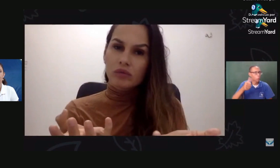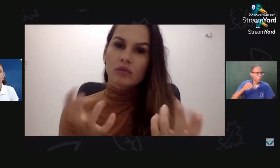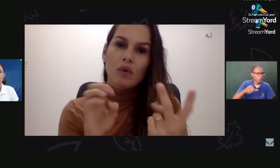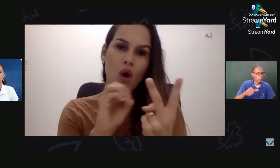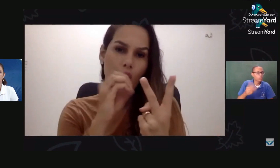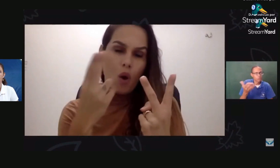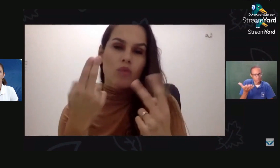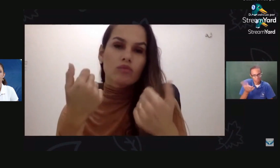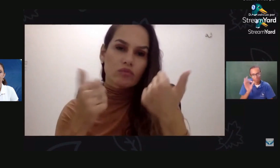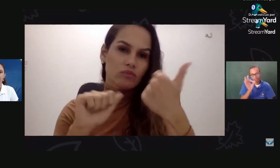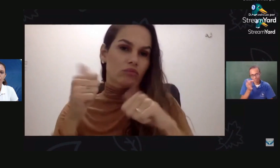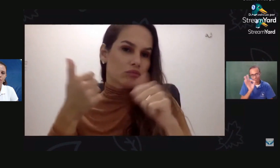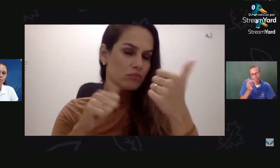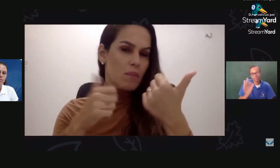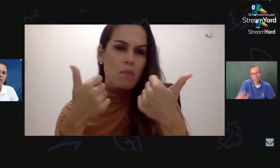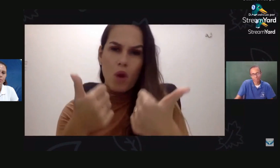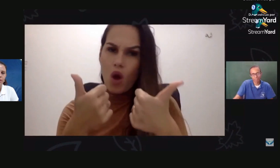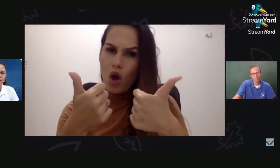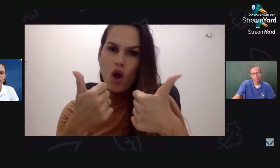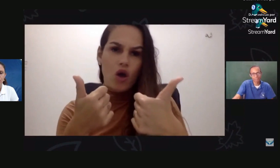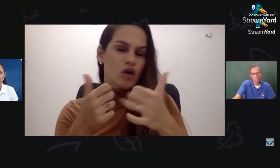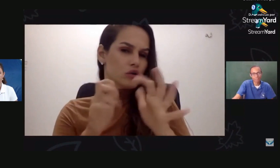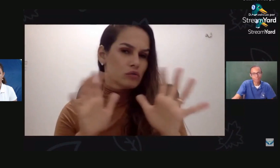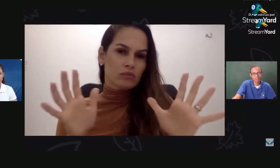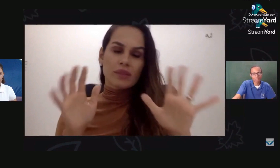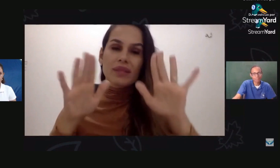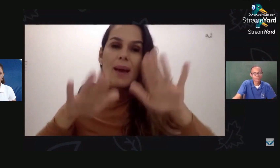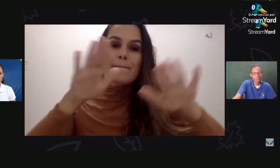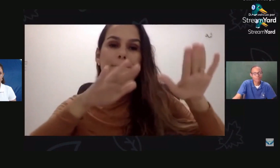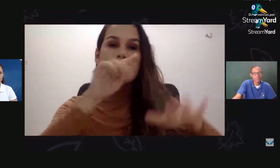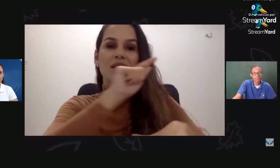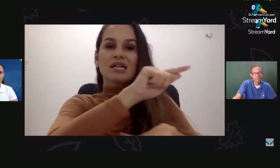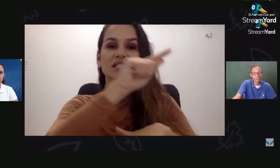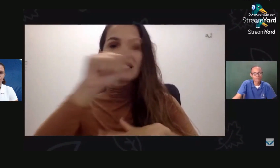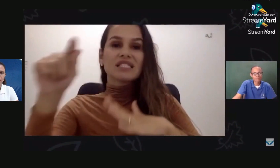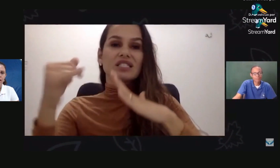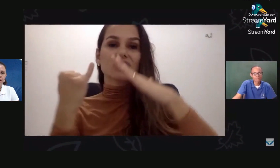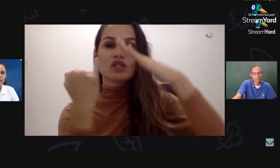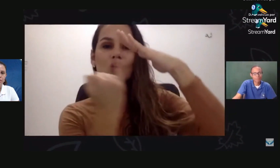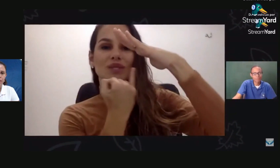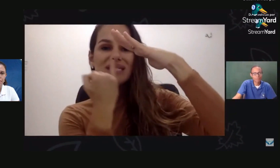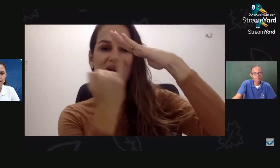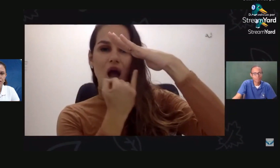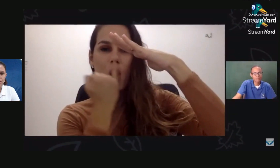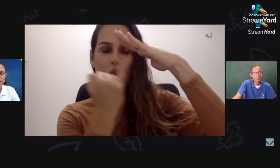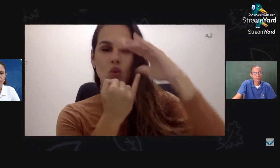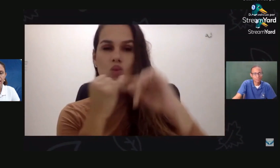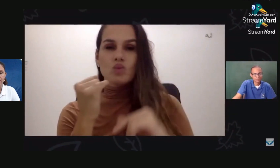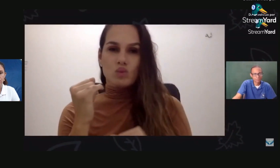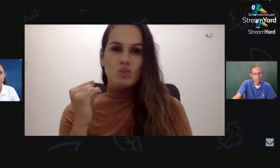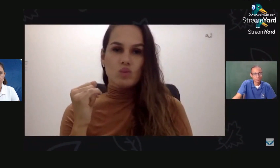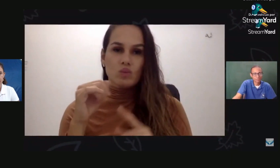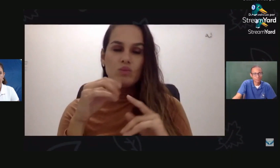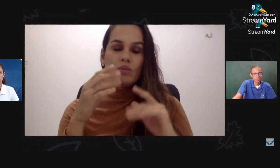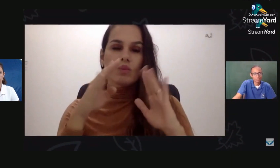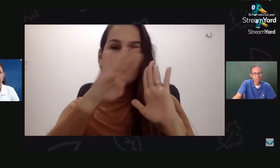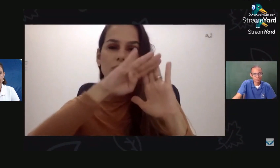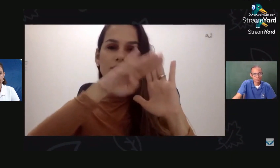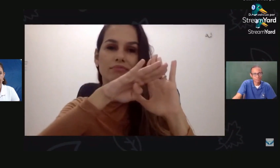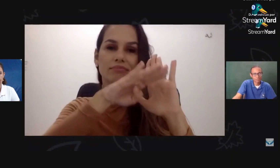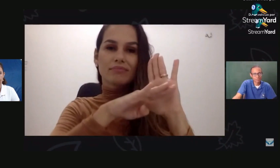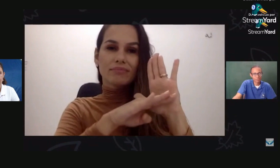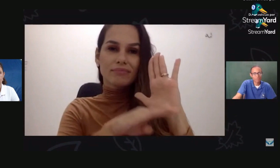sim a gente chama se é bom, se é ruim, a gente analisa todos esses quesitos. Então, depende, né, de cada